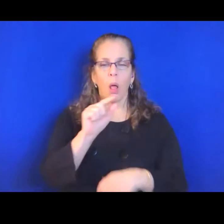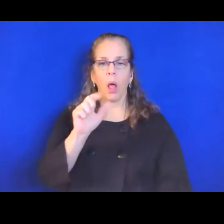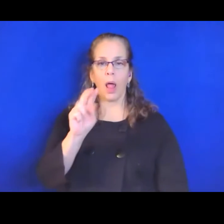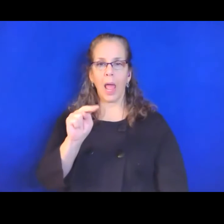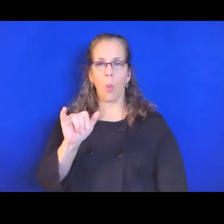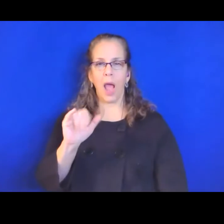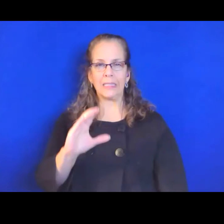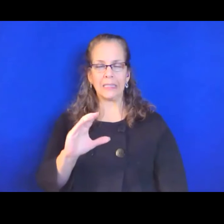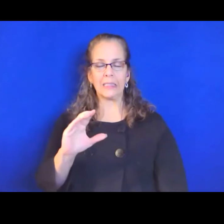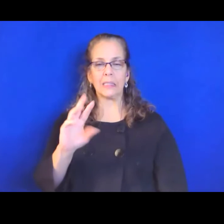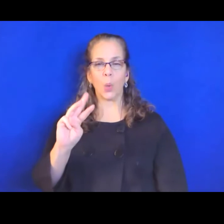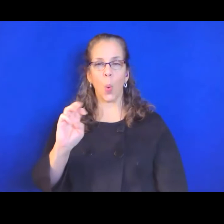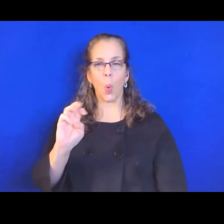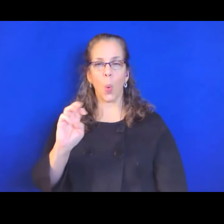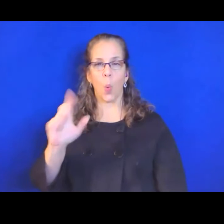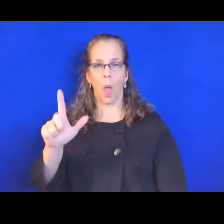NYC Well